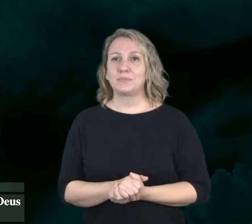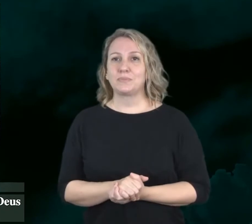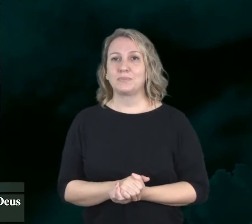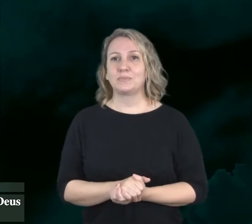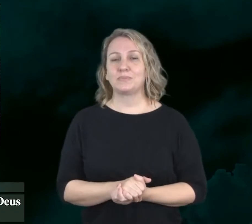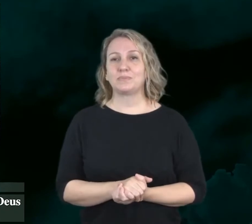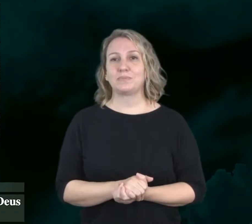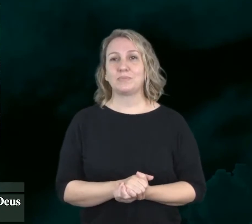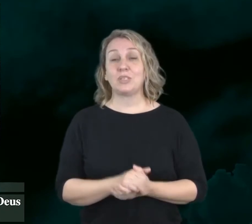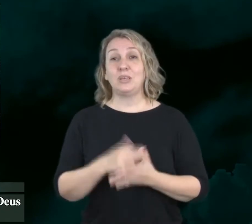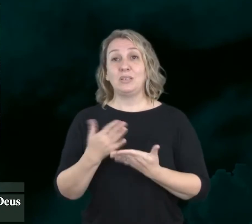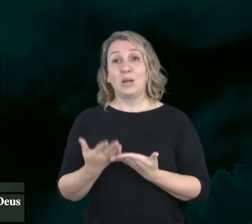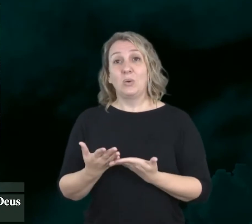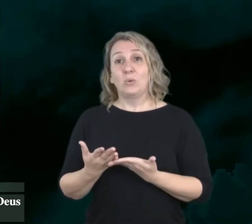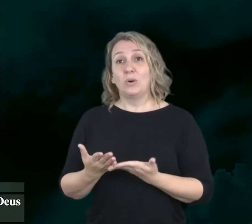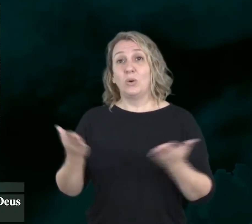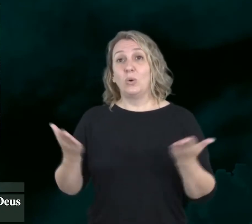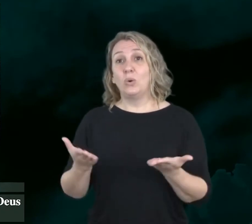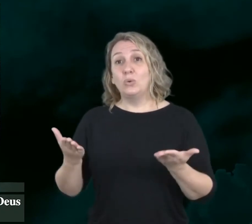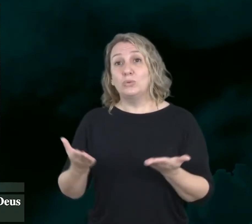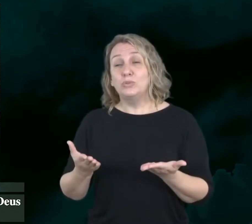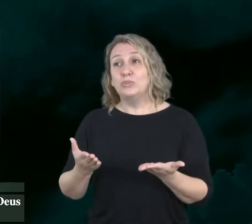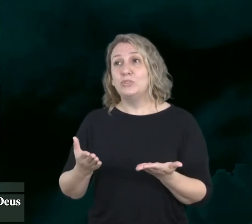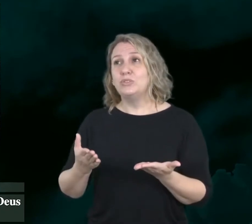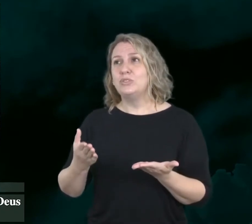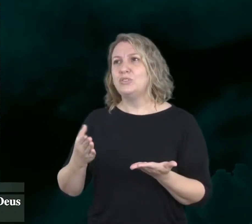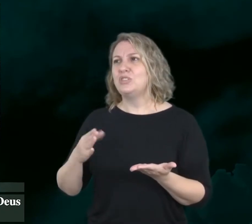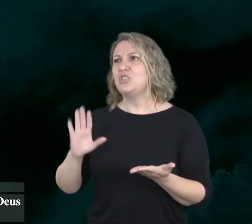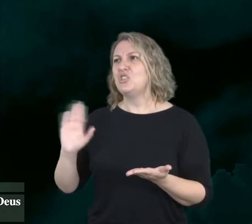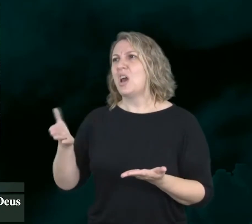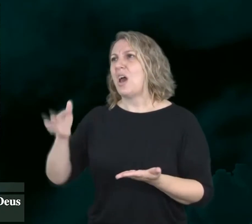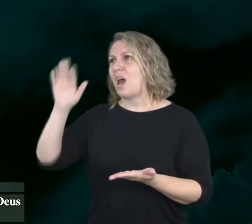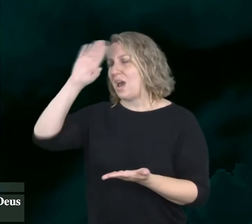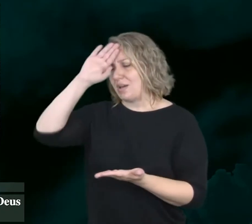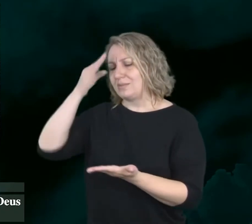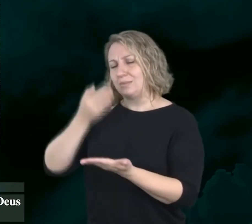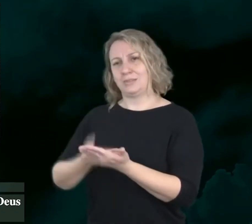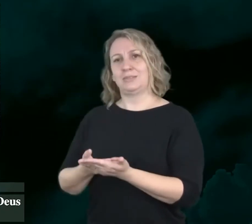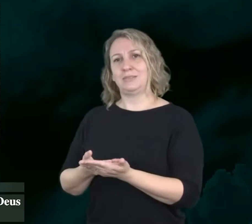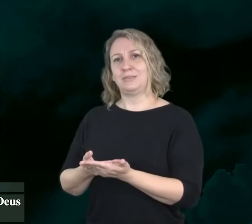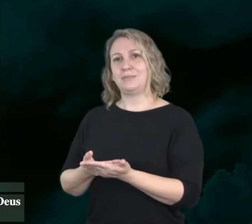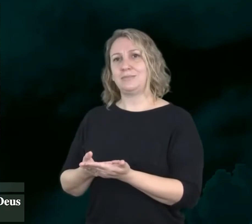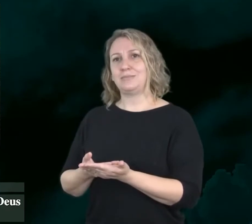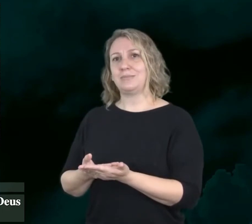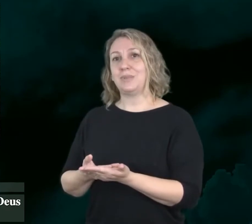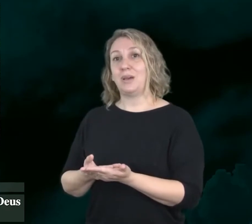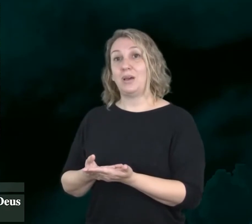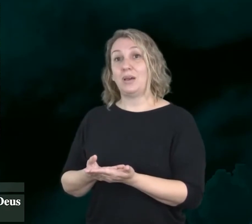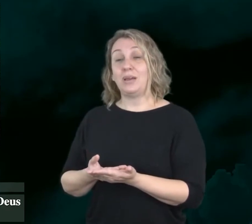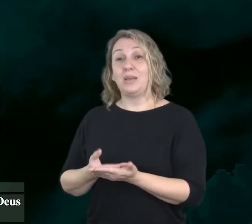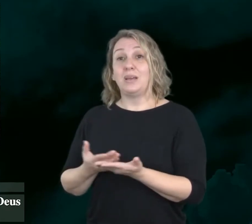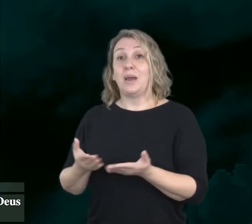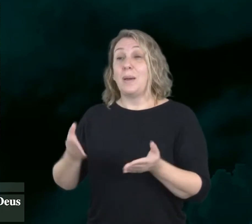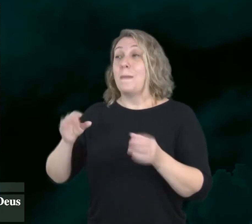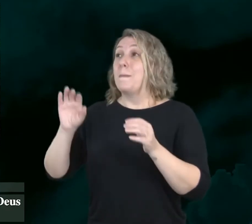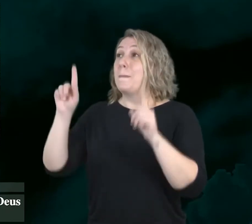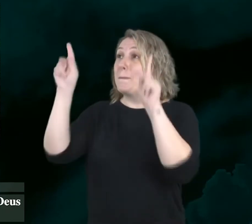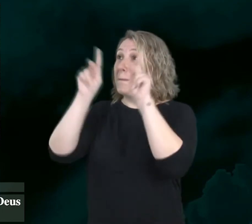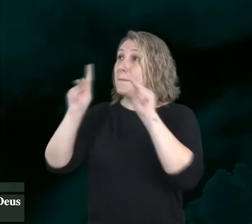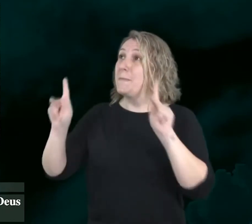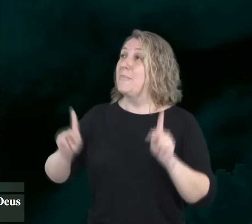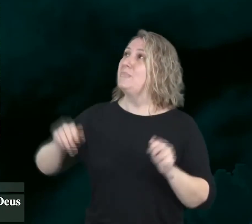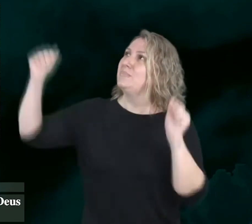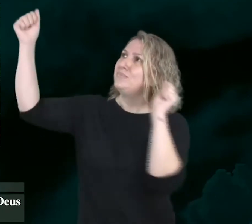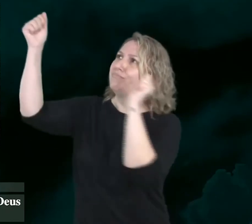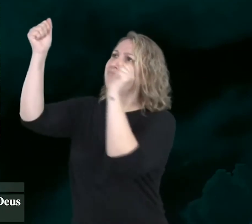fomos justificados só por crer, então nós temos paz com Deus por meio de Jesus Cristo. No versículo 2,